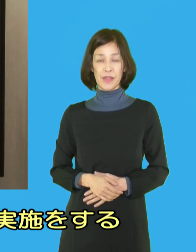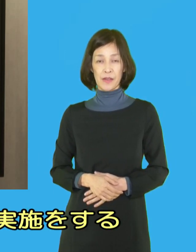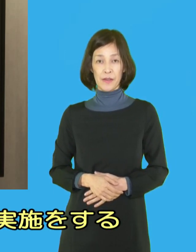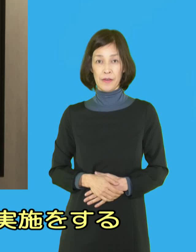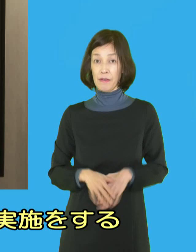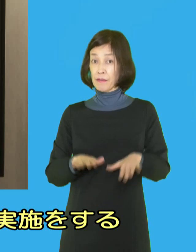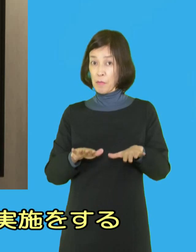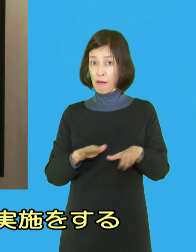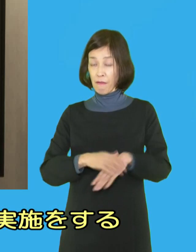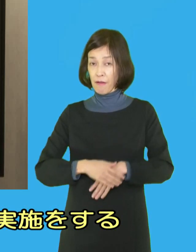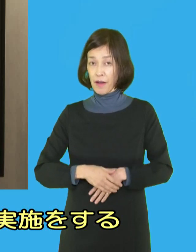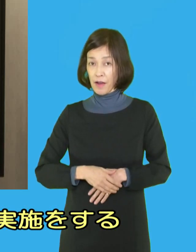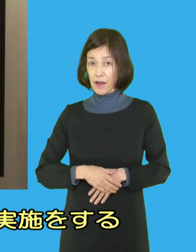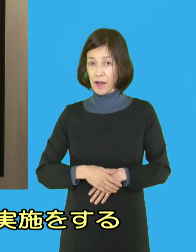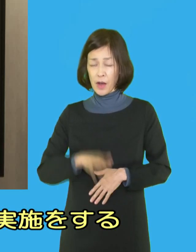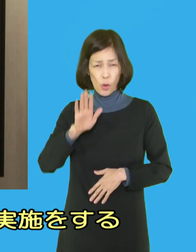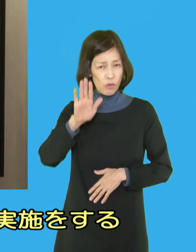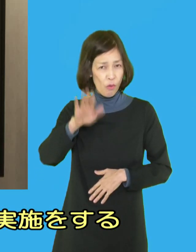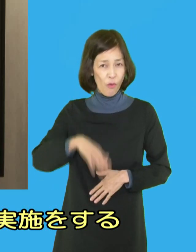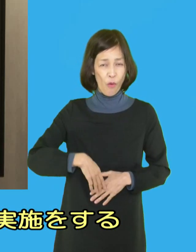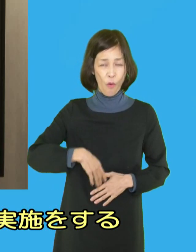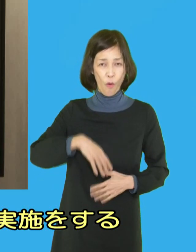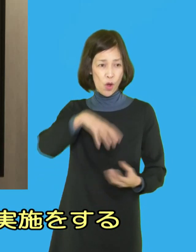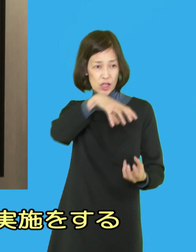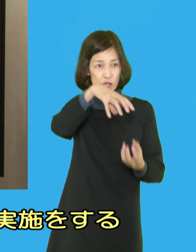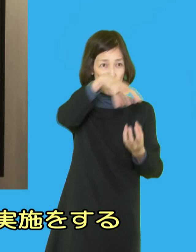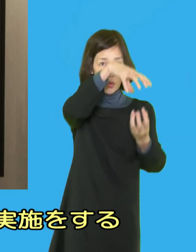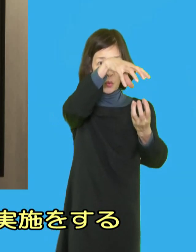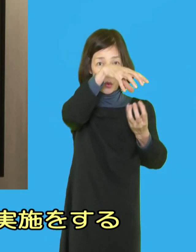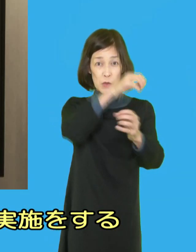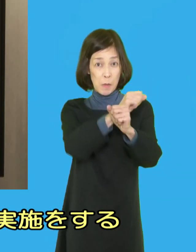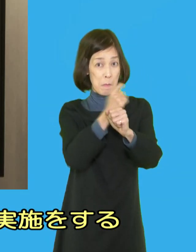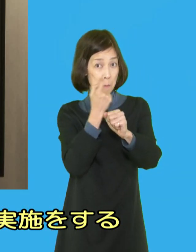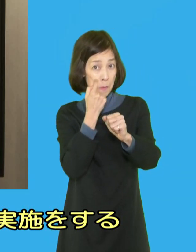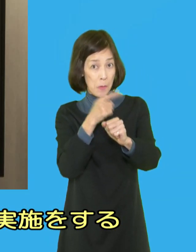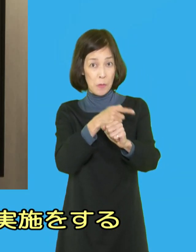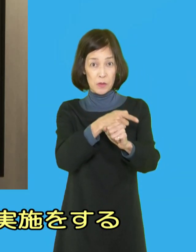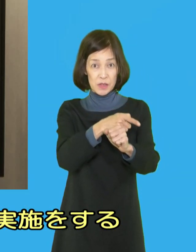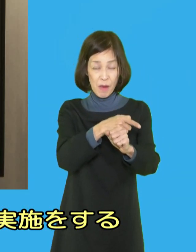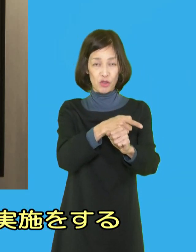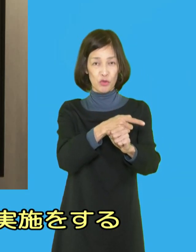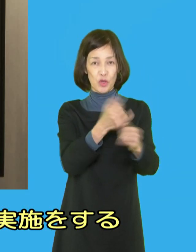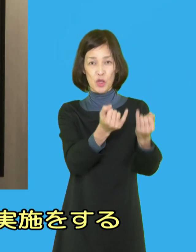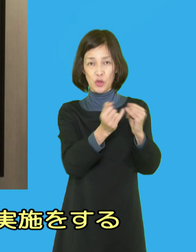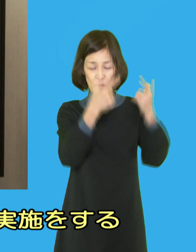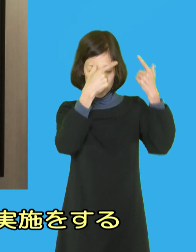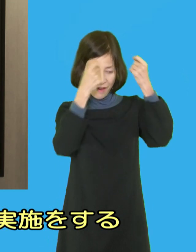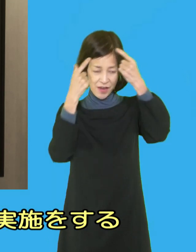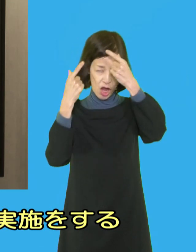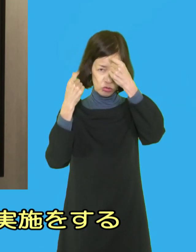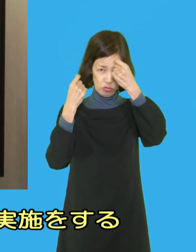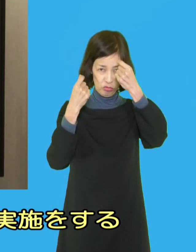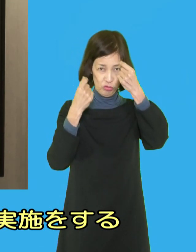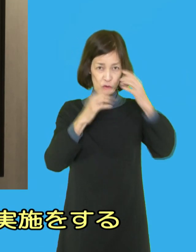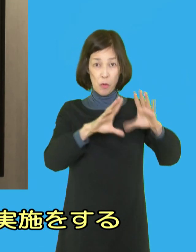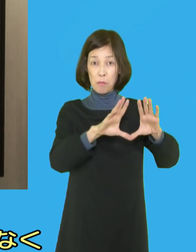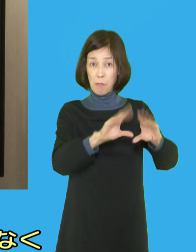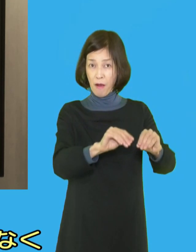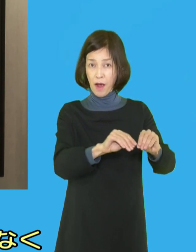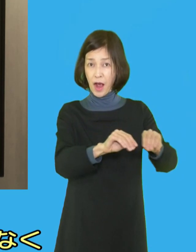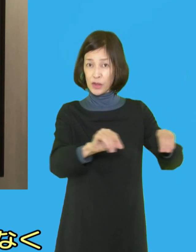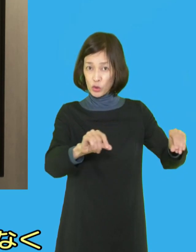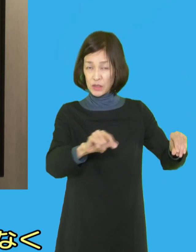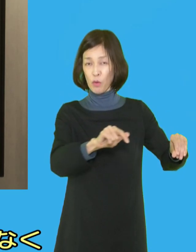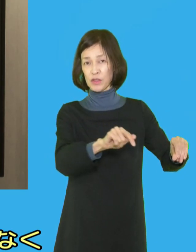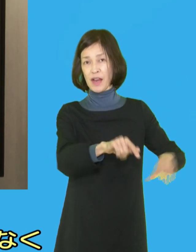今の今度は気球の試行実施をします女子大学の跡地というところを活用しながらですね、これ